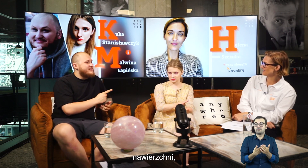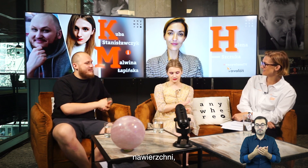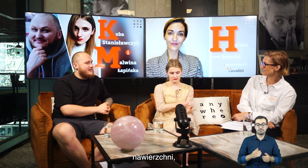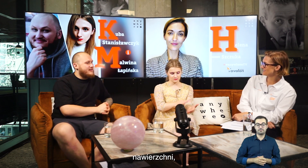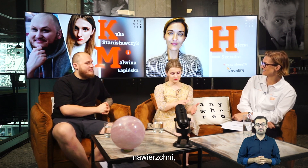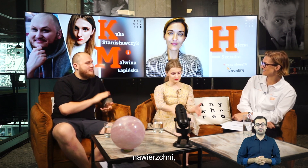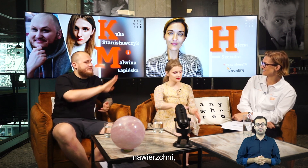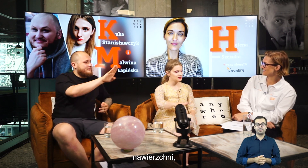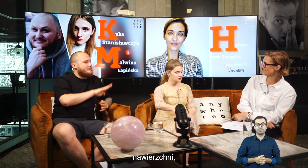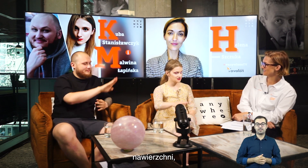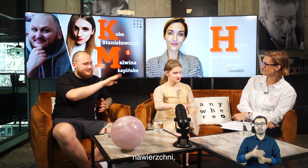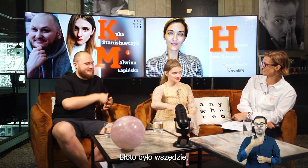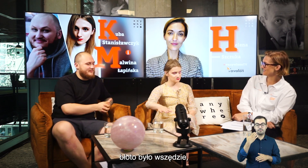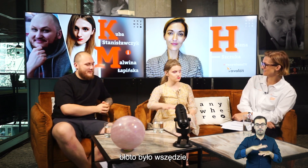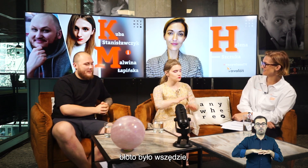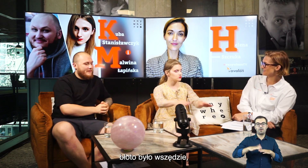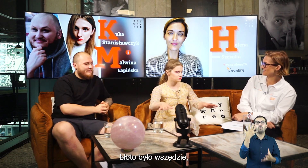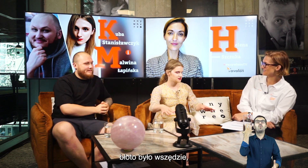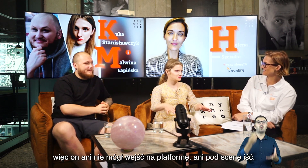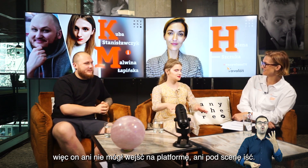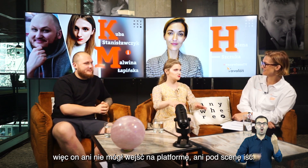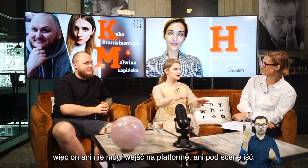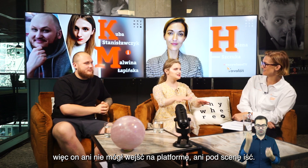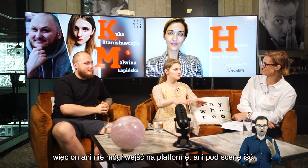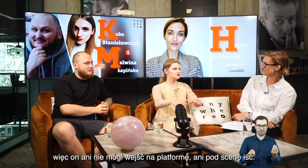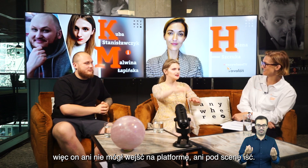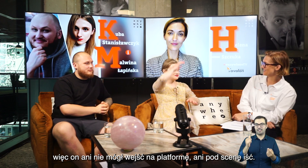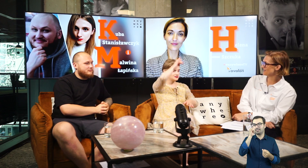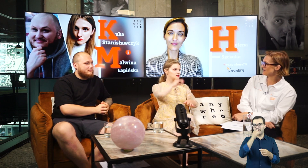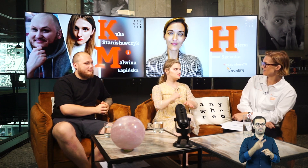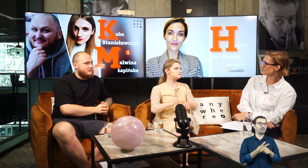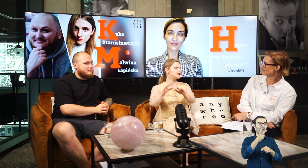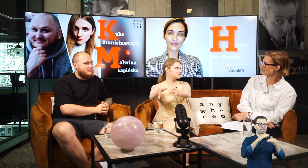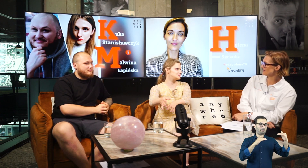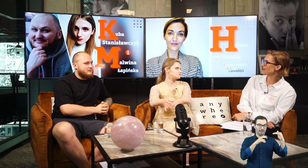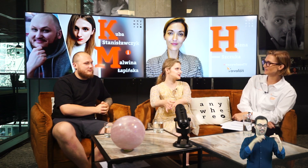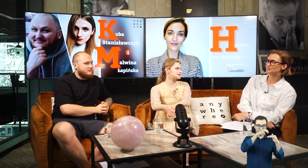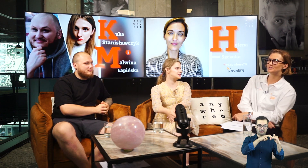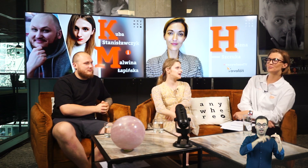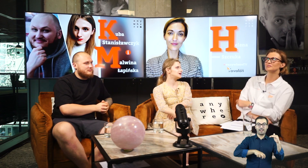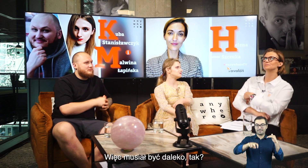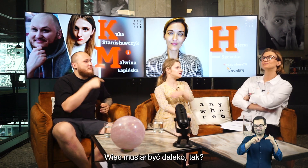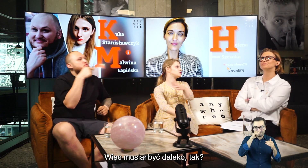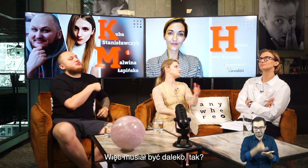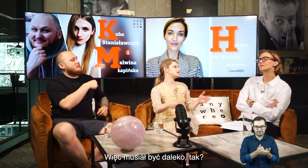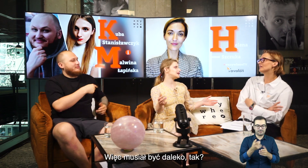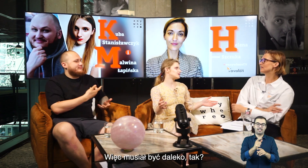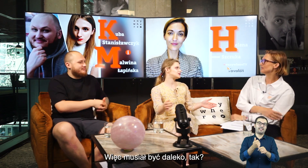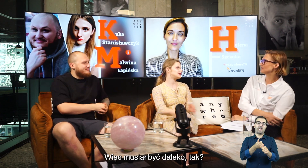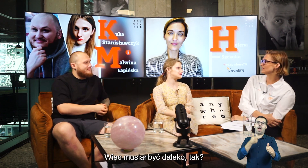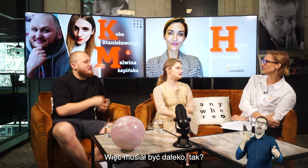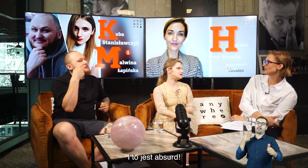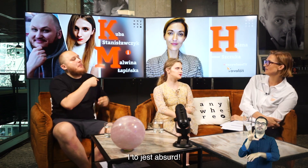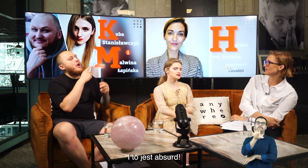tego nawierzchni, jakby było błoto wszędzie, więc on ani nie mógł wejść na platformę, ani iść pod scenę. Więc musiał być